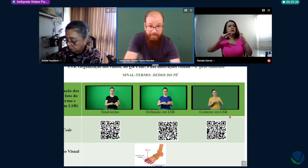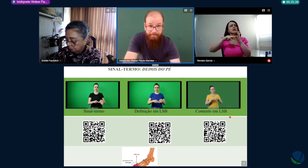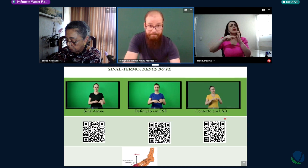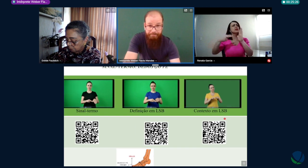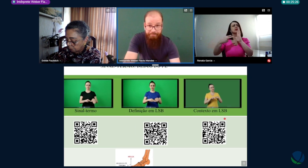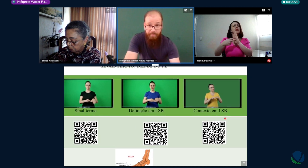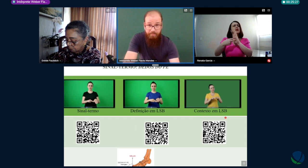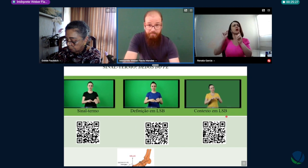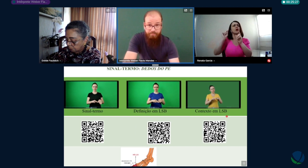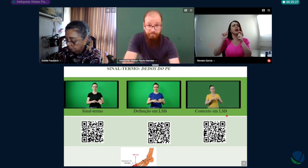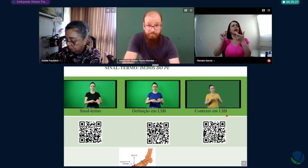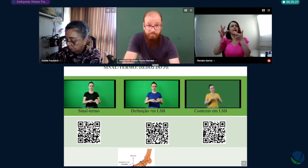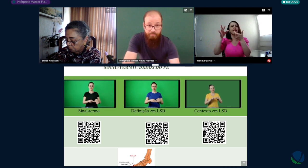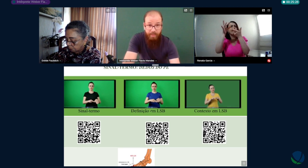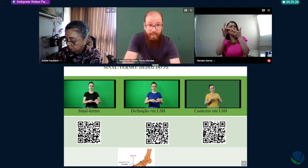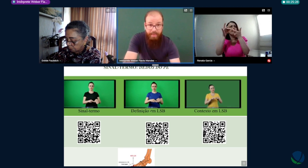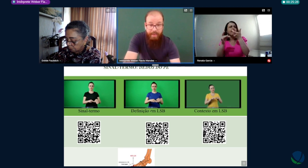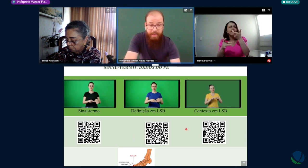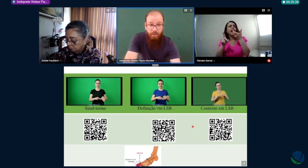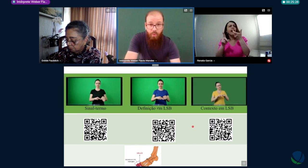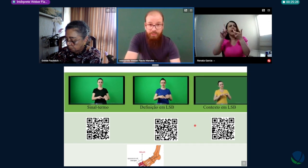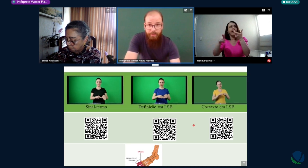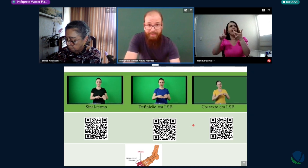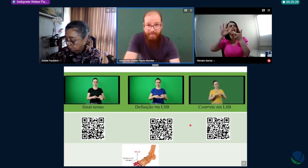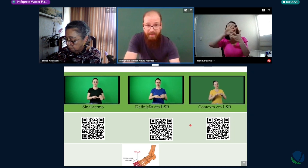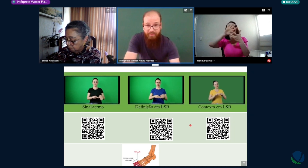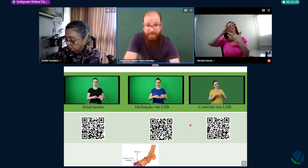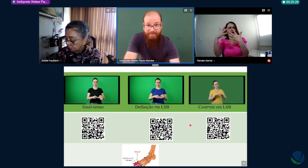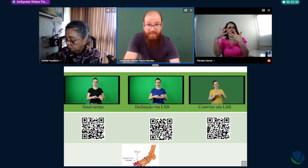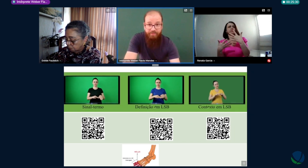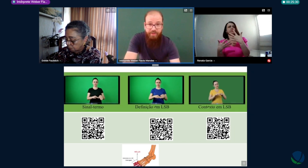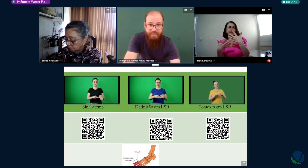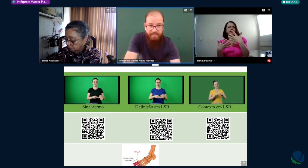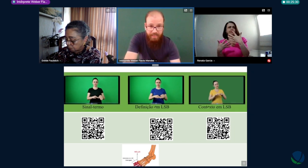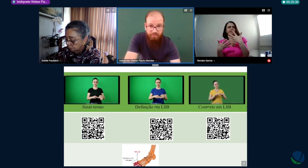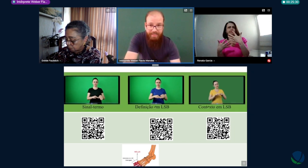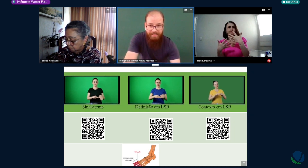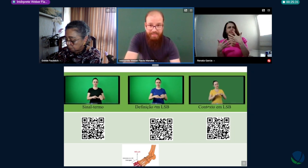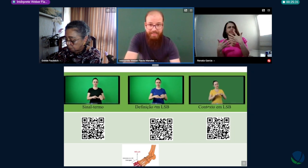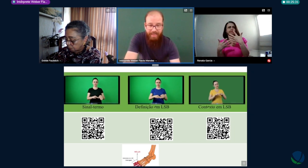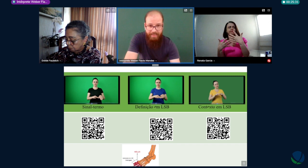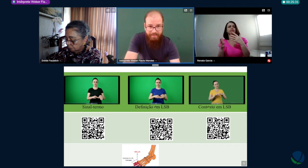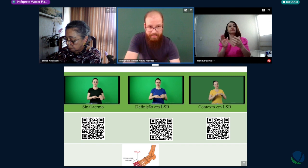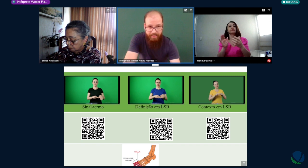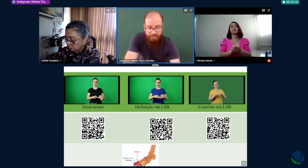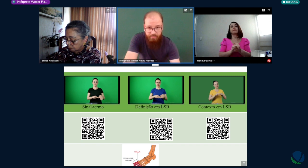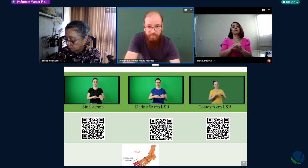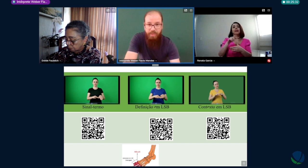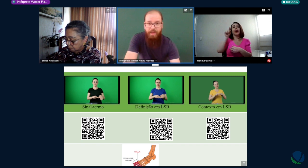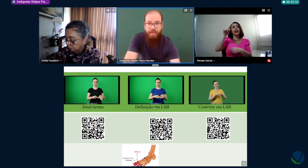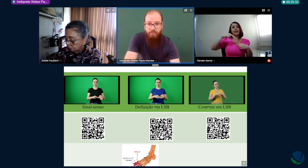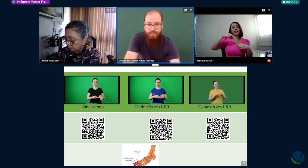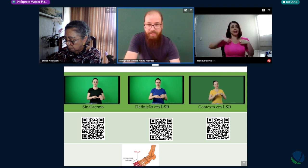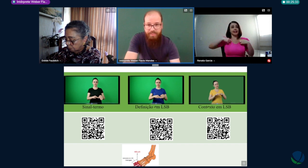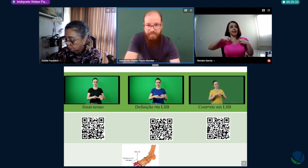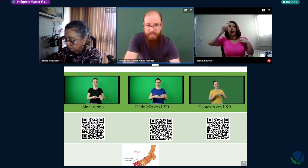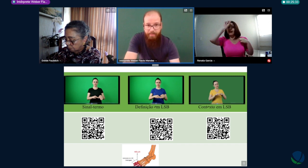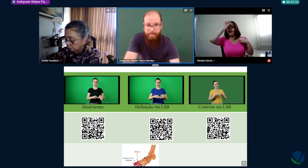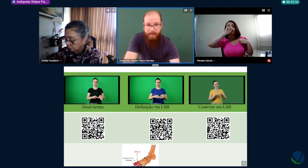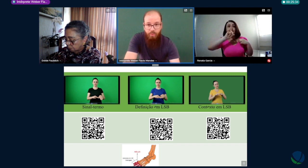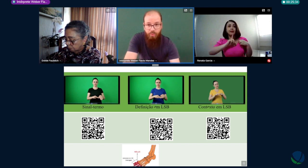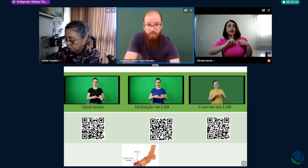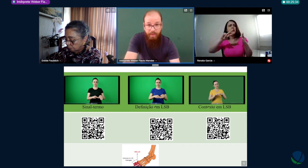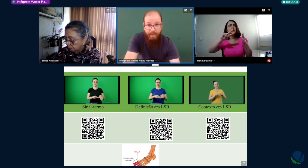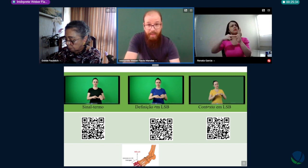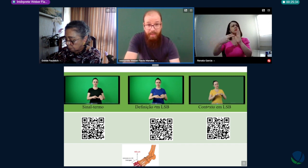cor preta. E aí, quando eu entrava na definição desses sinais-termo, eu